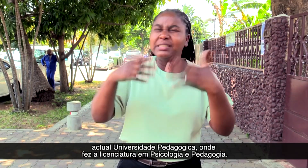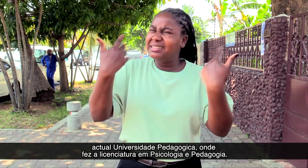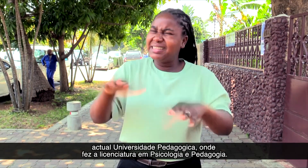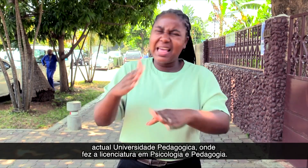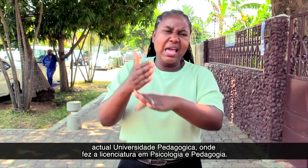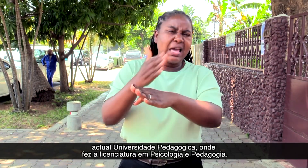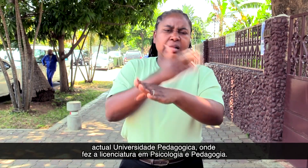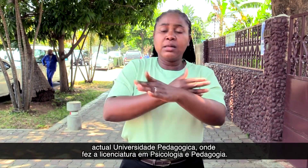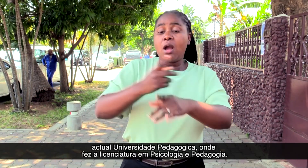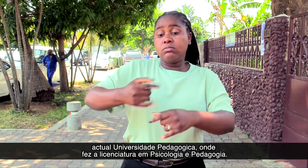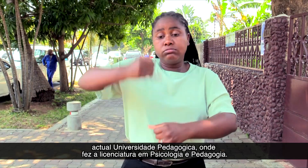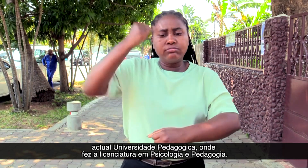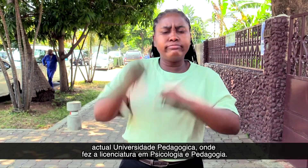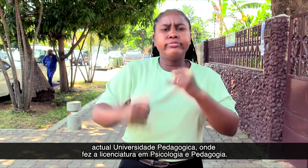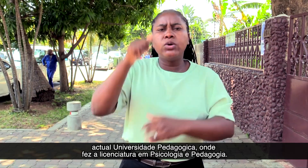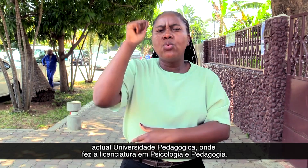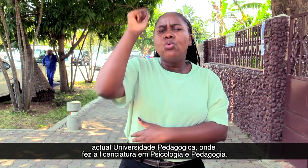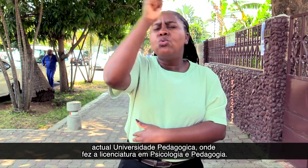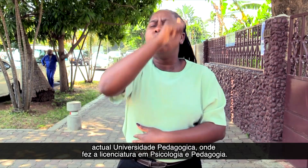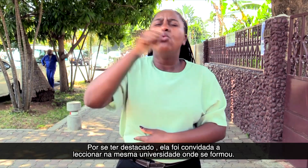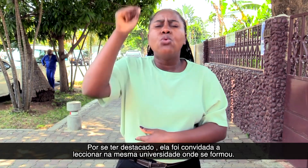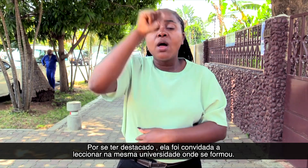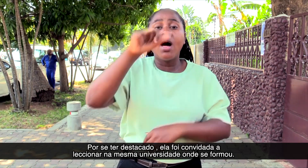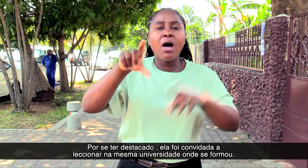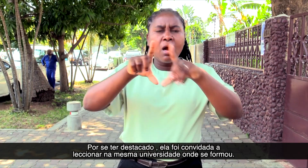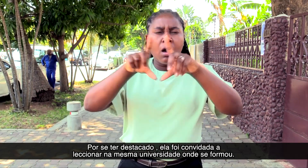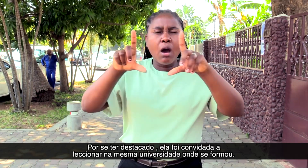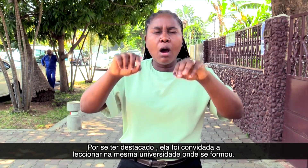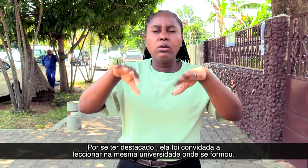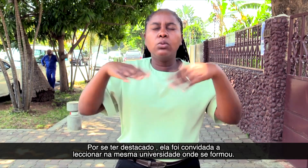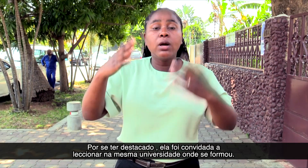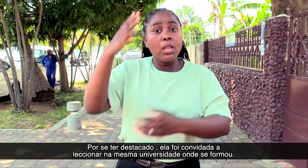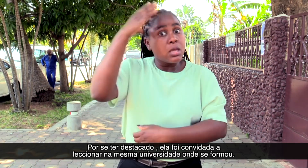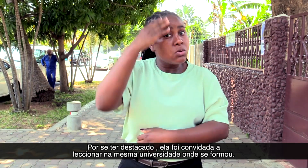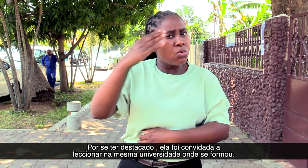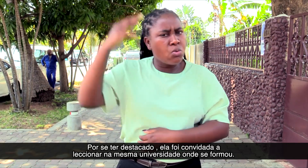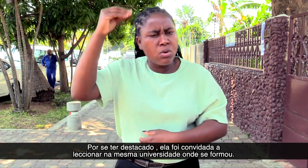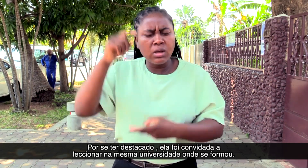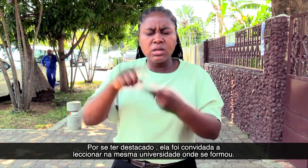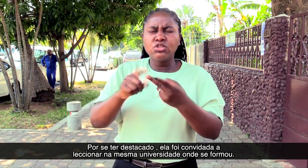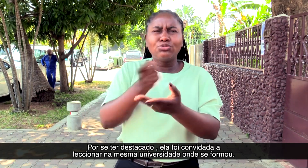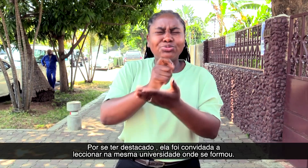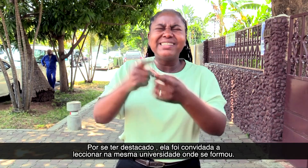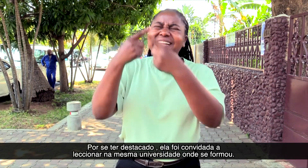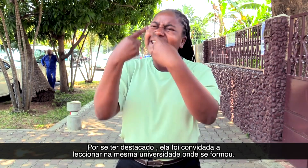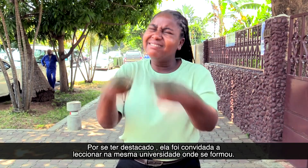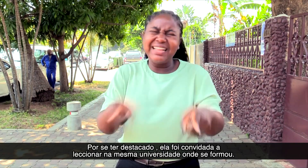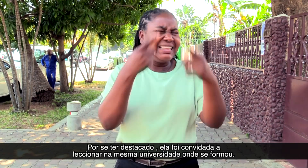a licenciatura em Psicologia e Pedagogia. Por se ter destacado, ela foi convidada a lecionar na mesma universidade onde se